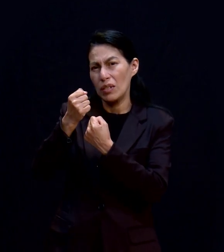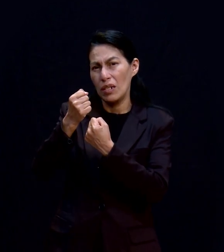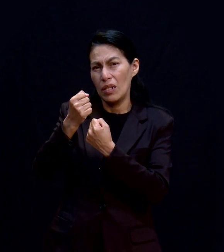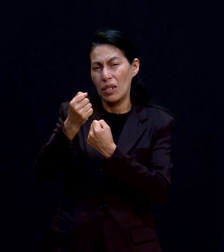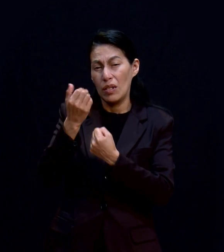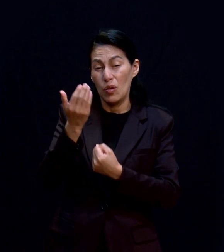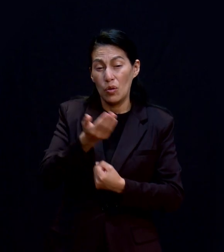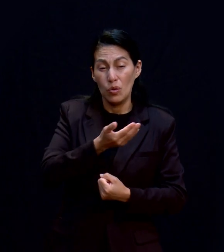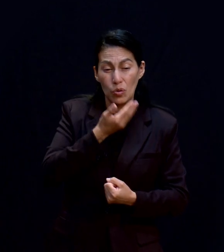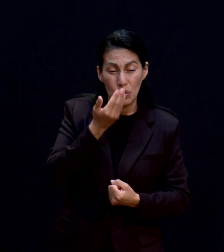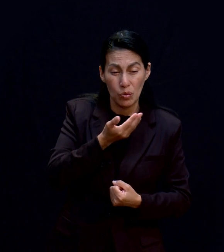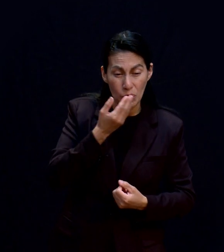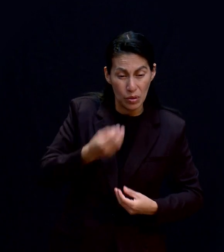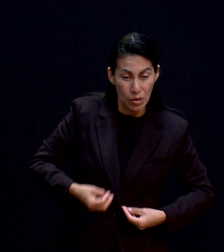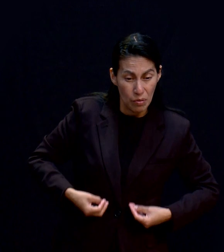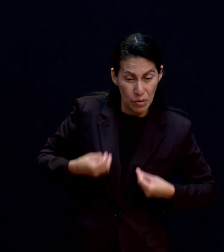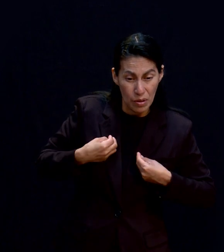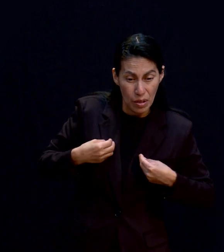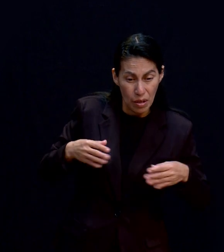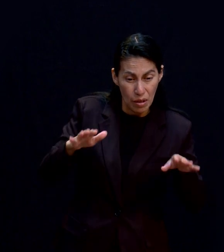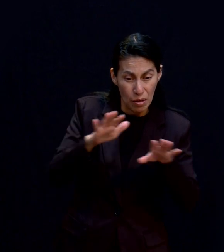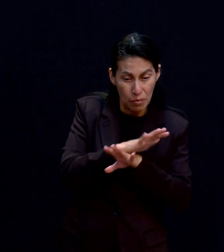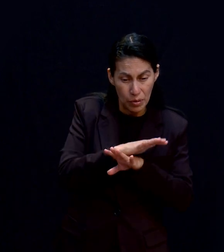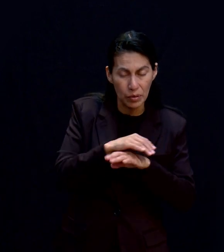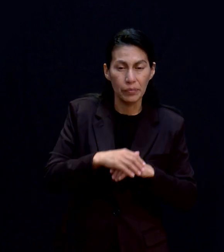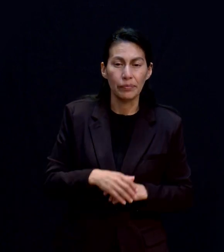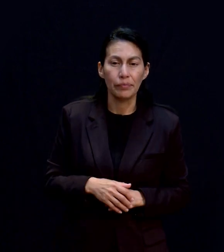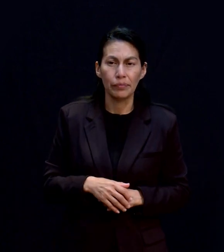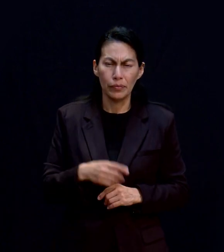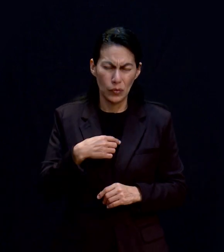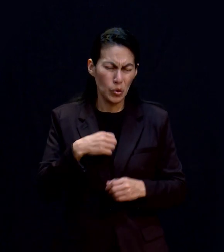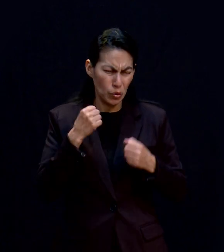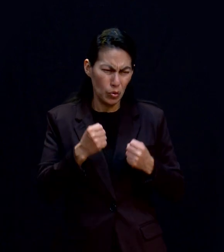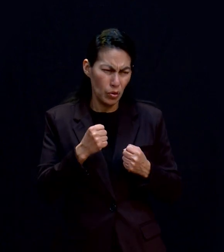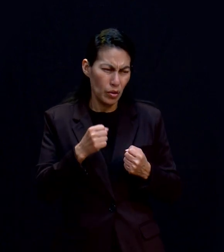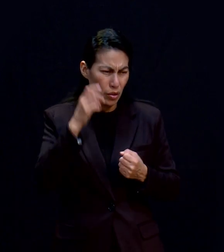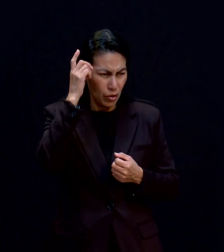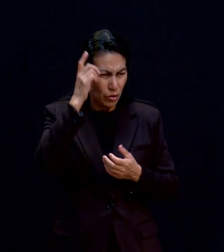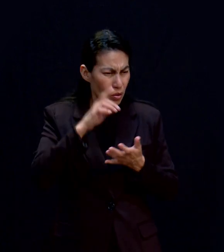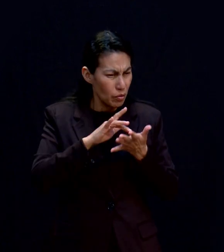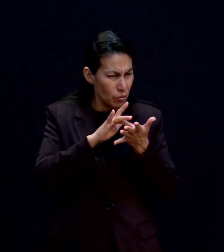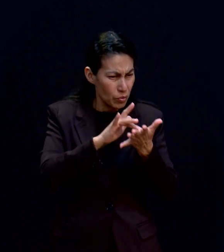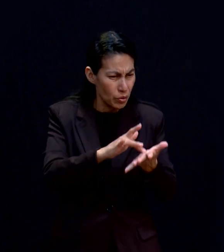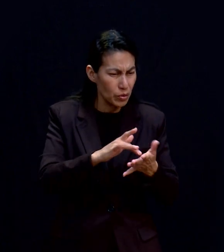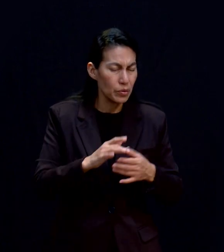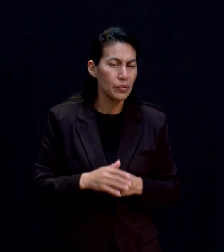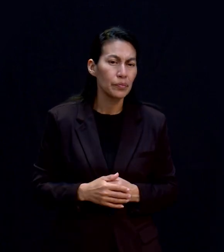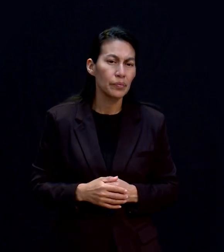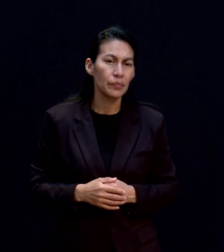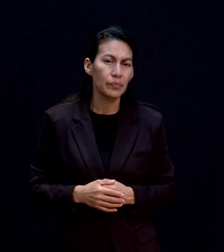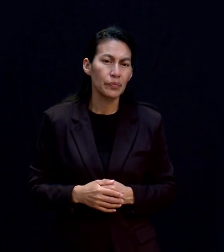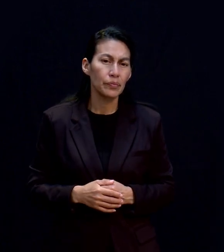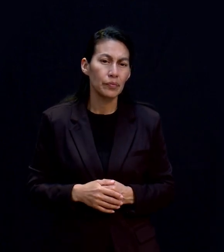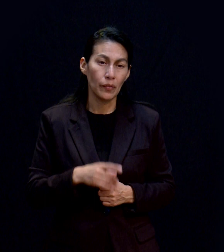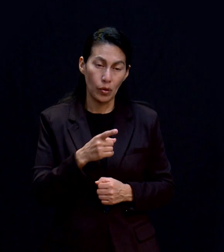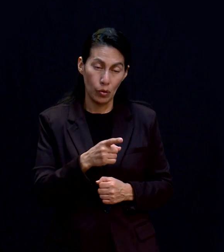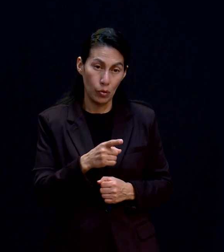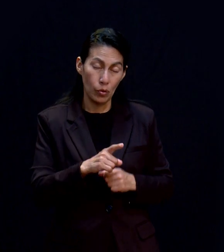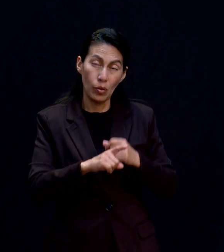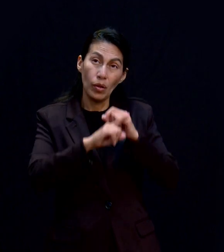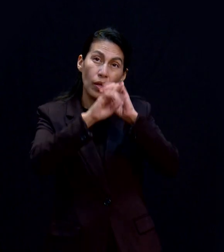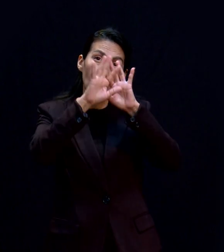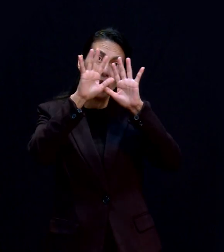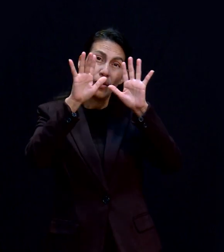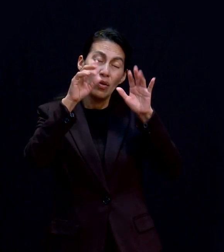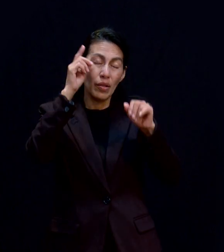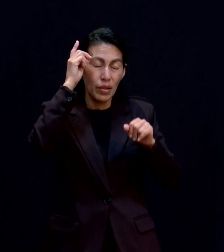nuestro estilo de vida y dios lo hará definitivamente te apoyará en el sonómetro y así de esa manera